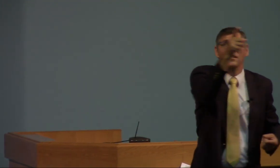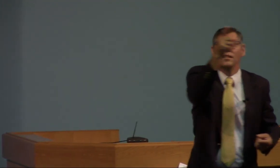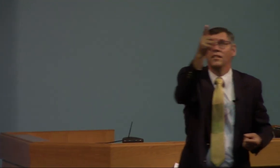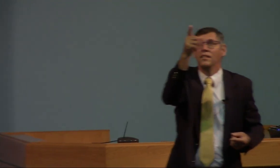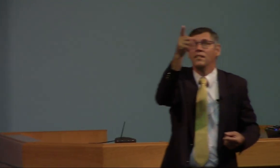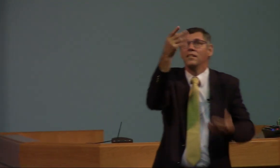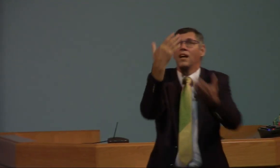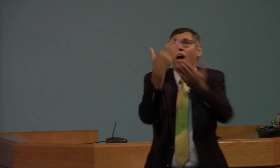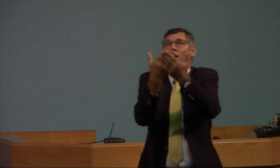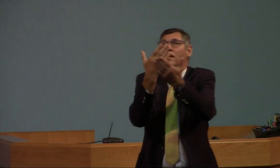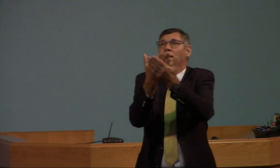Kan.